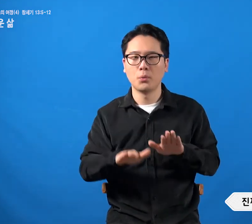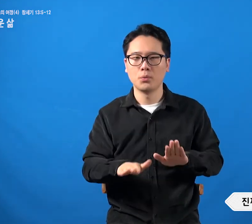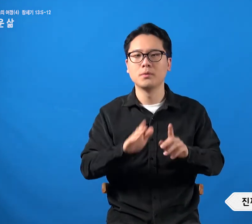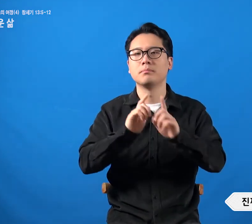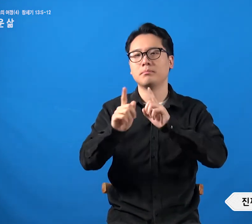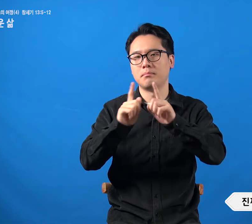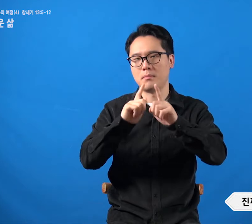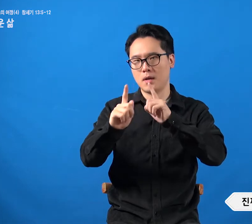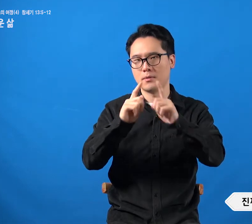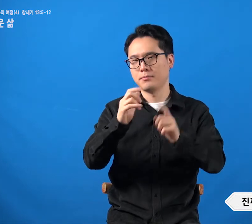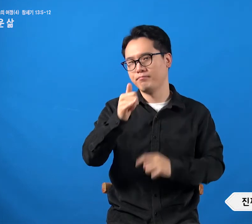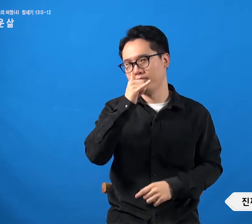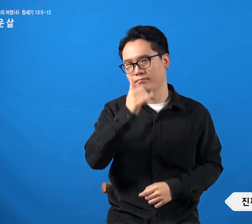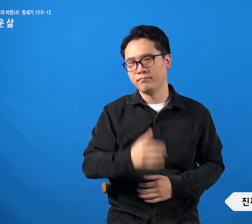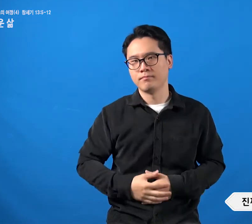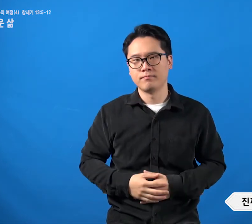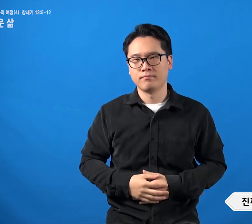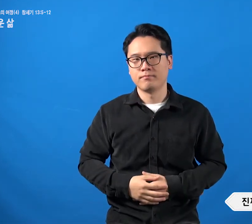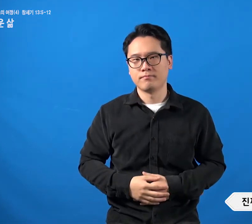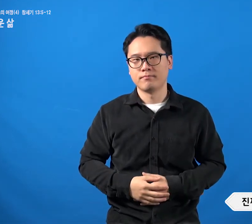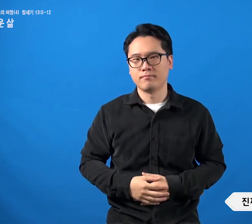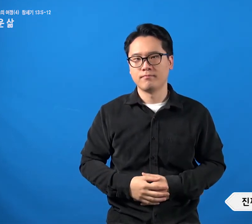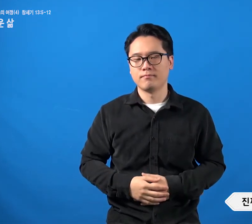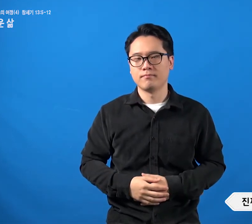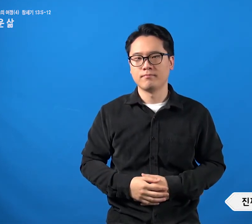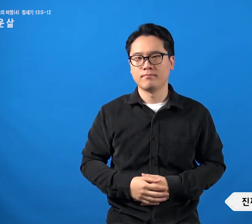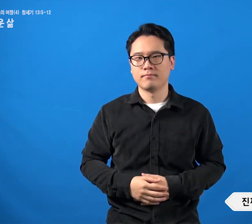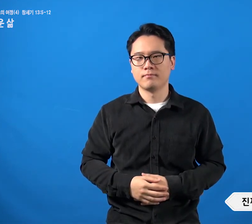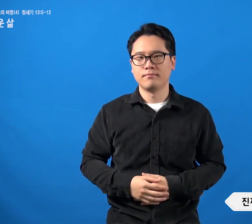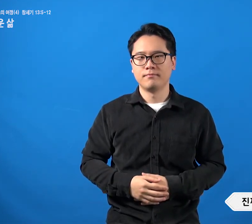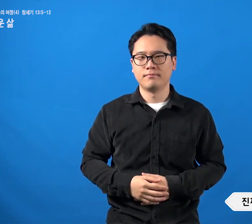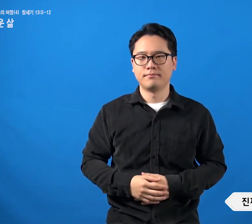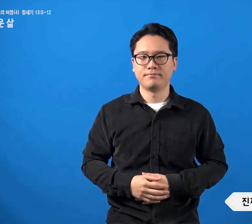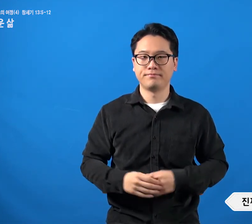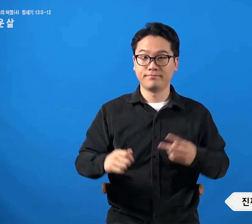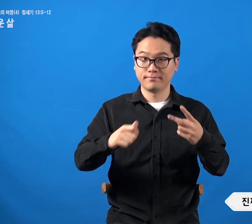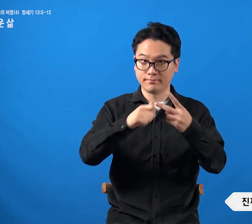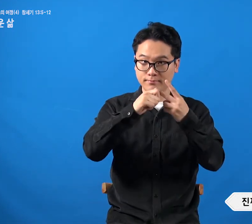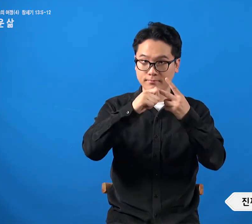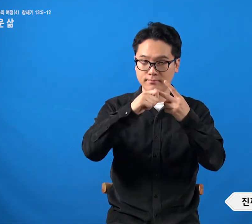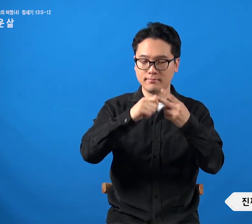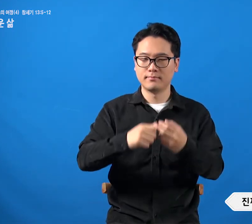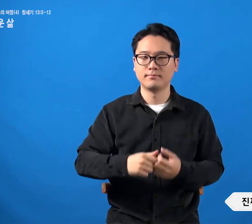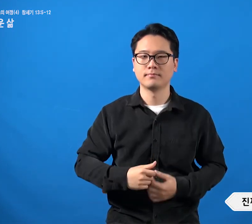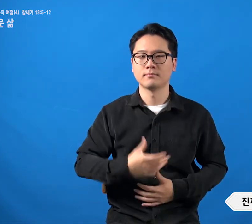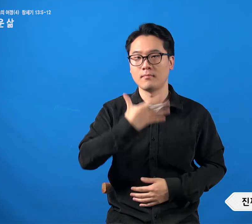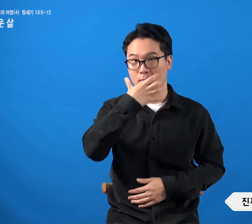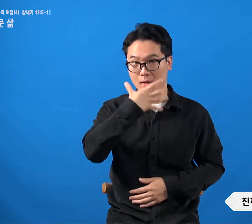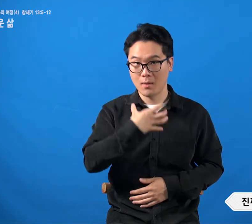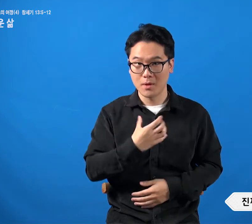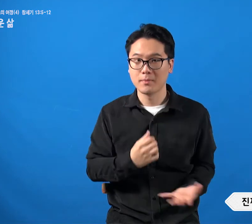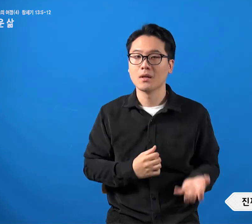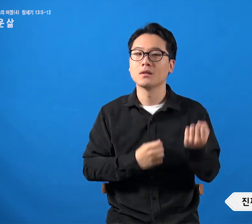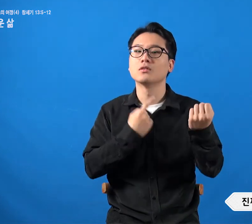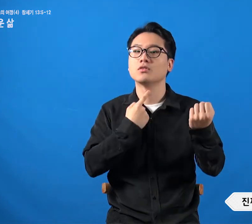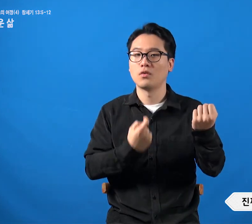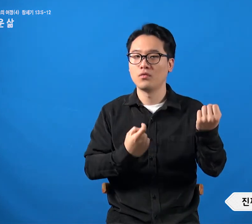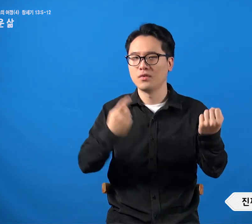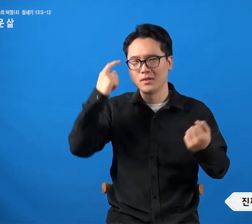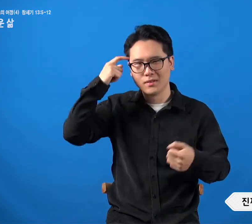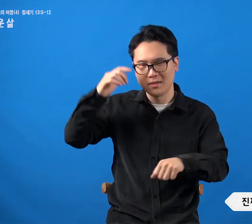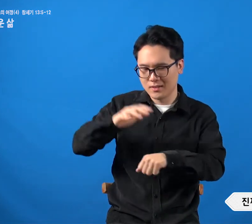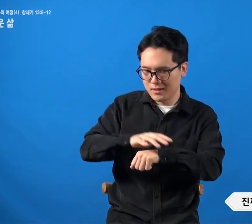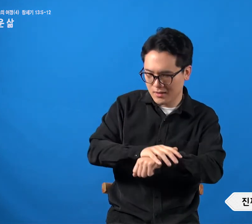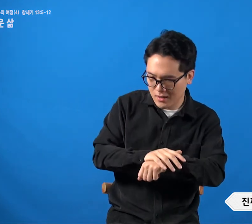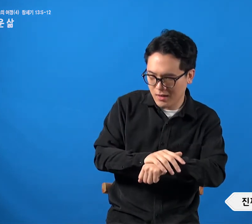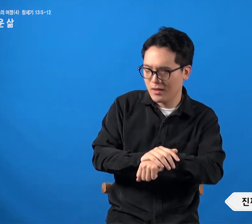성경은 말씀하십니다. 두 번째, 아브라함에게 가졌던 지혜로운